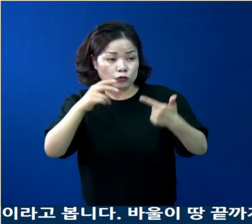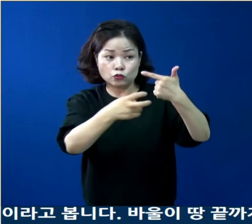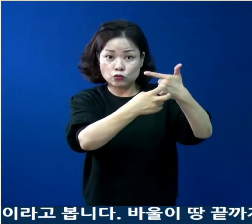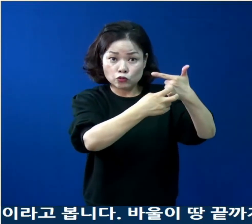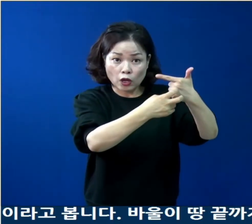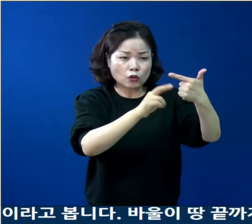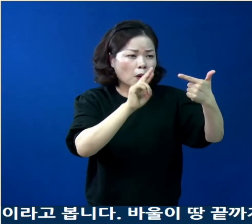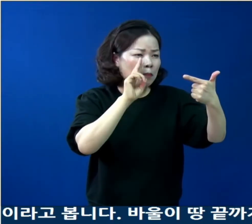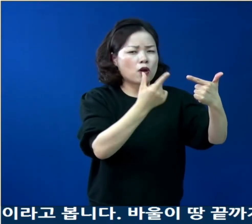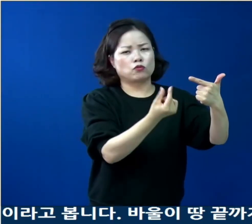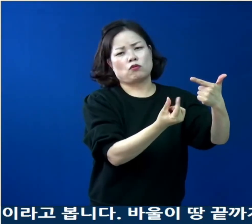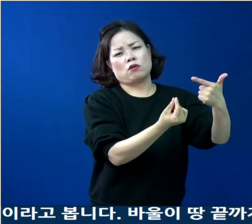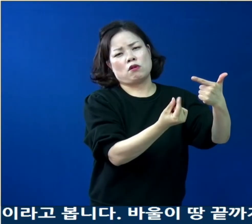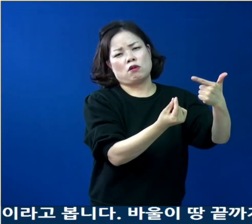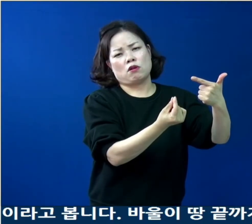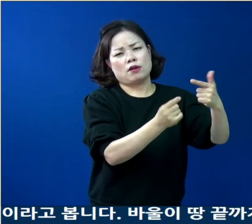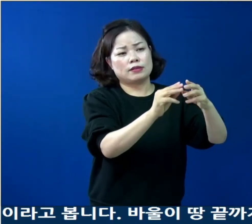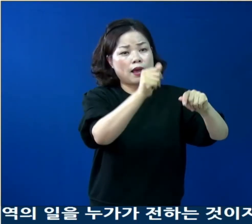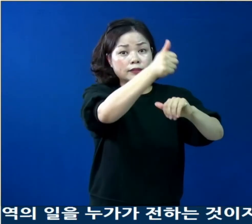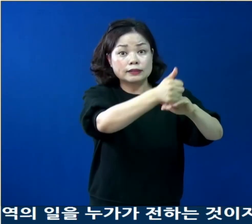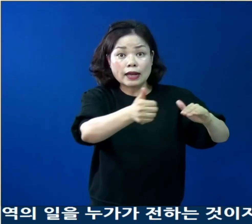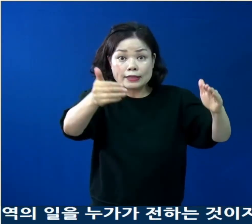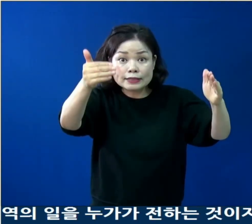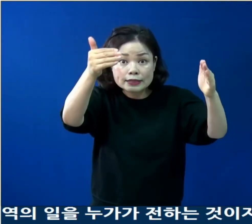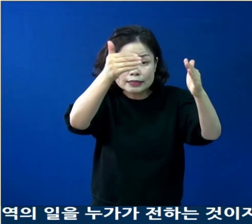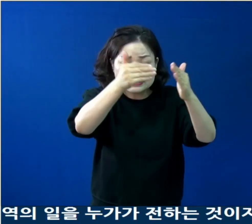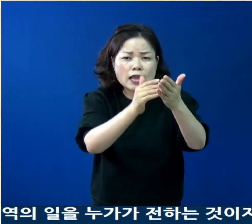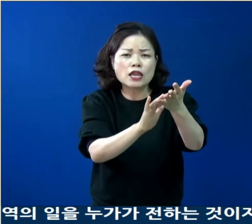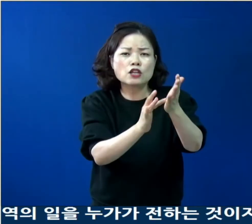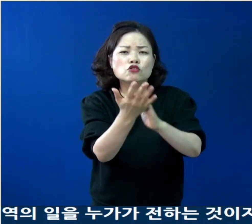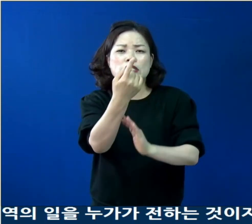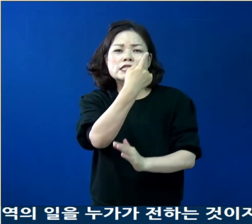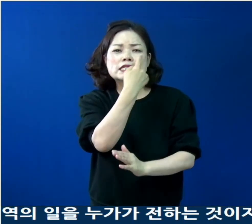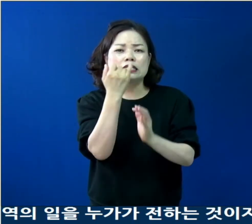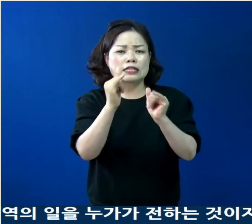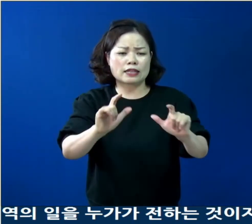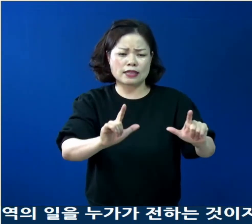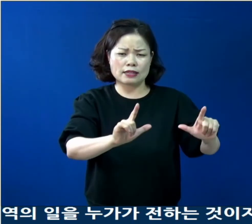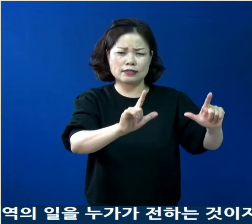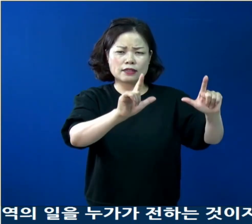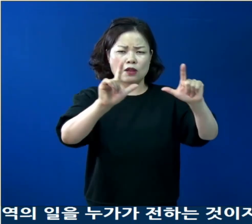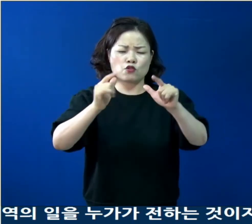누가도 바울 못지않게 땅 끝까지 이르러 예수의 증인되는 삶이